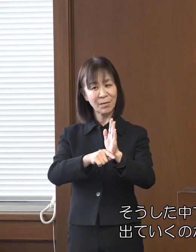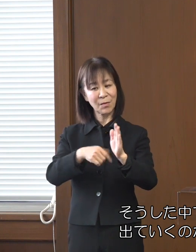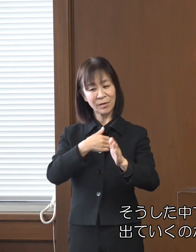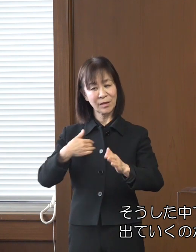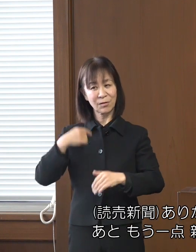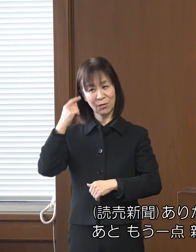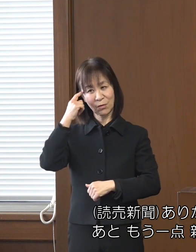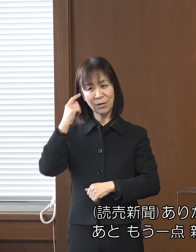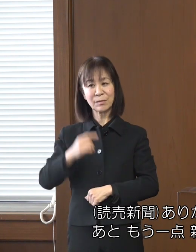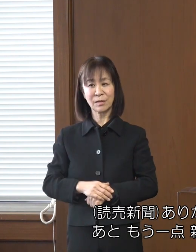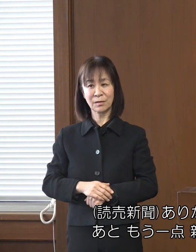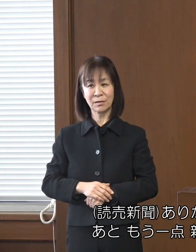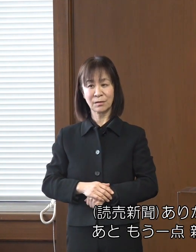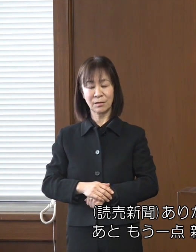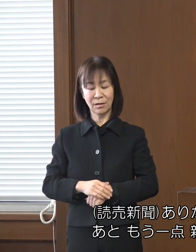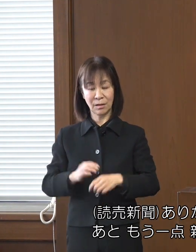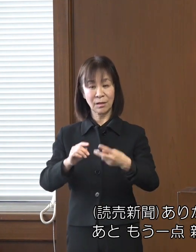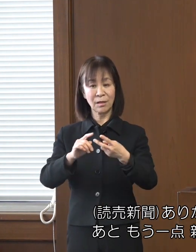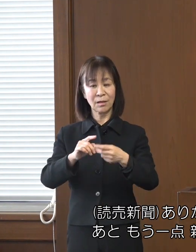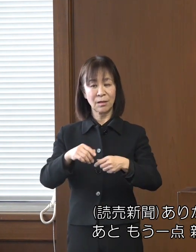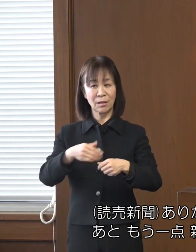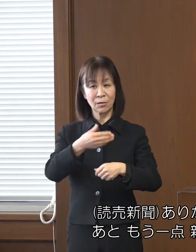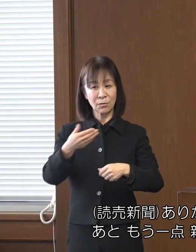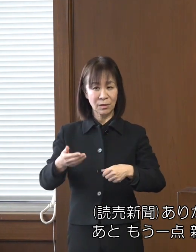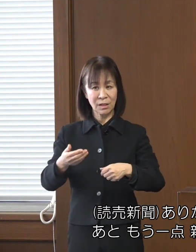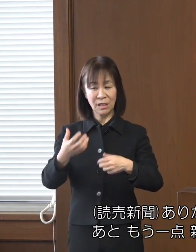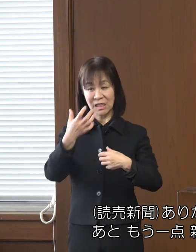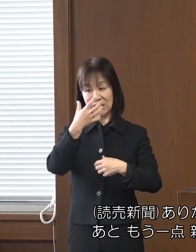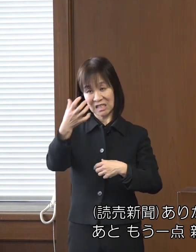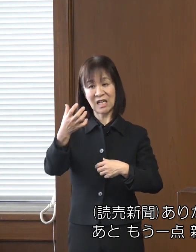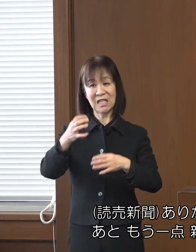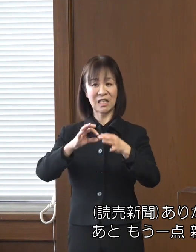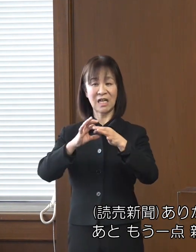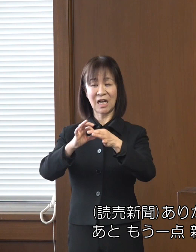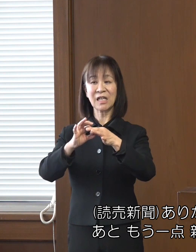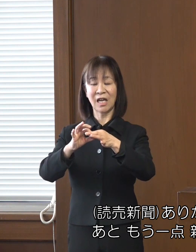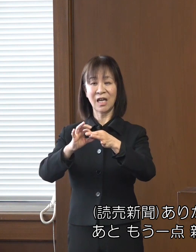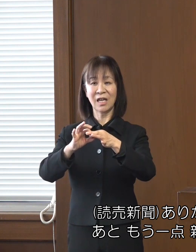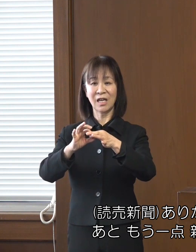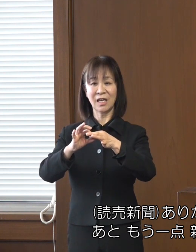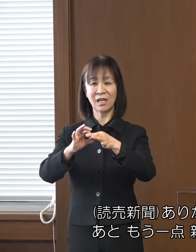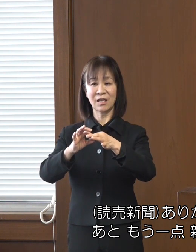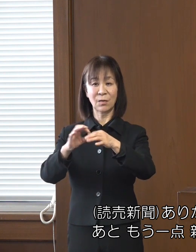。 あともう一点、新幹線の関係なんですけれども、